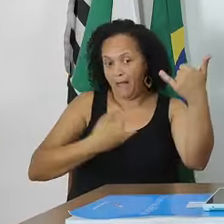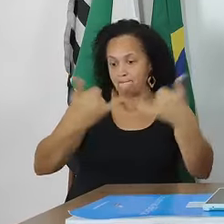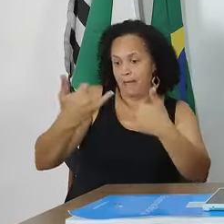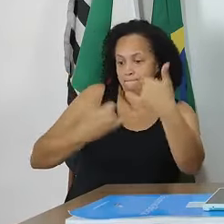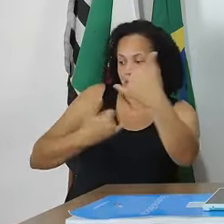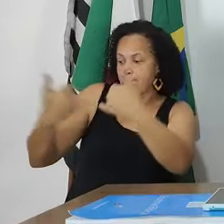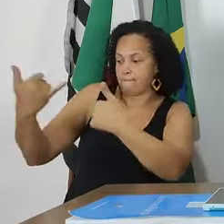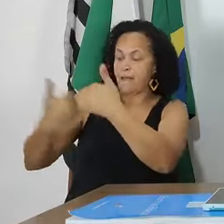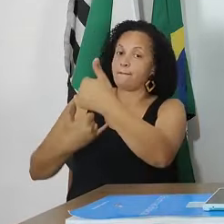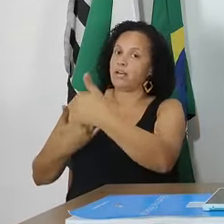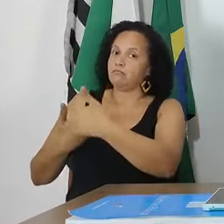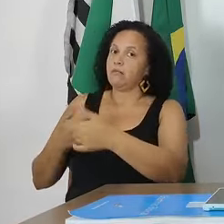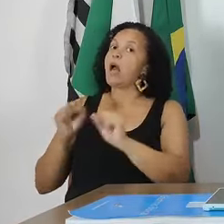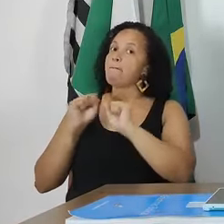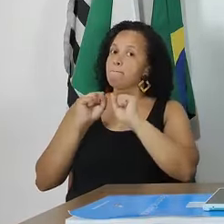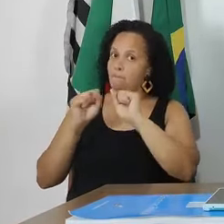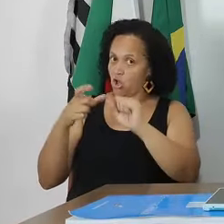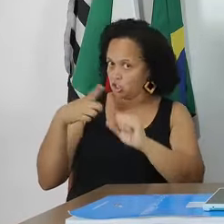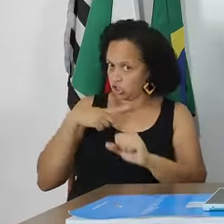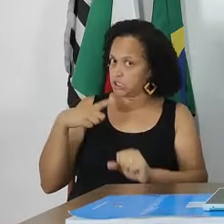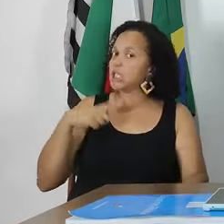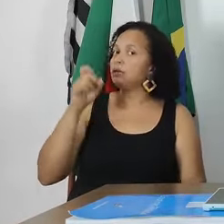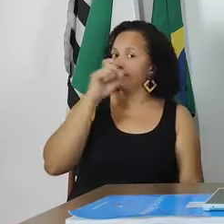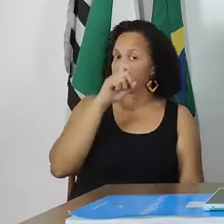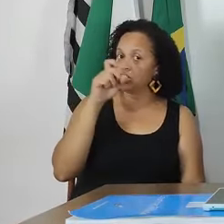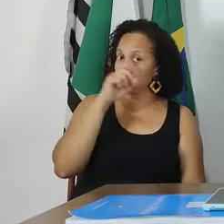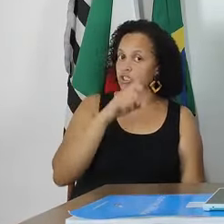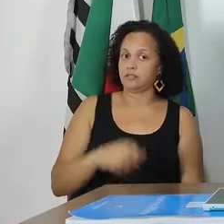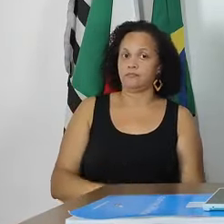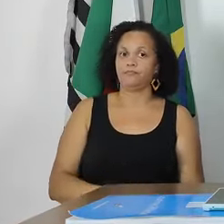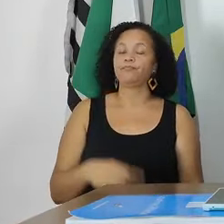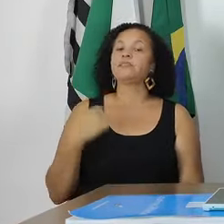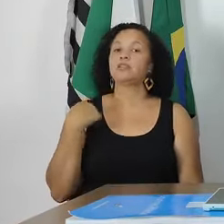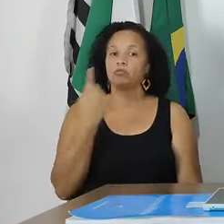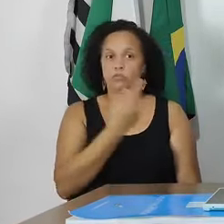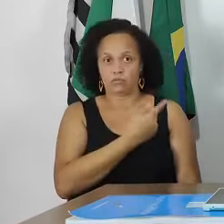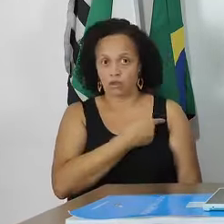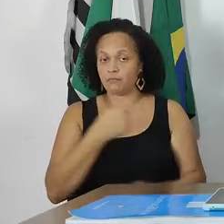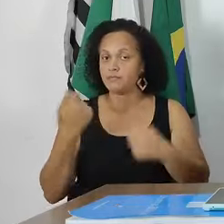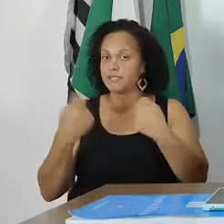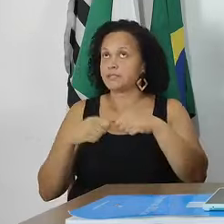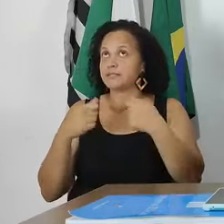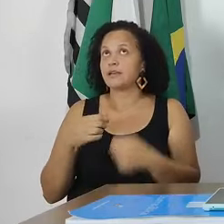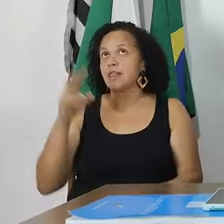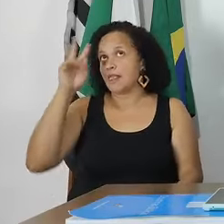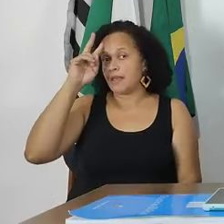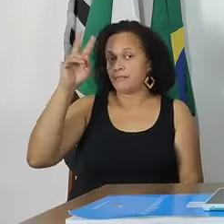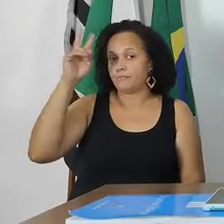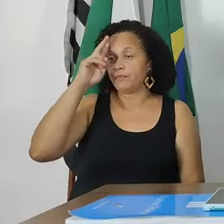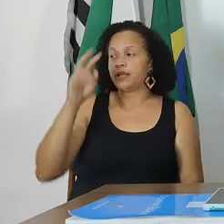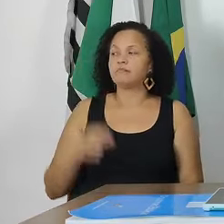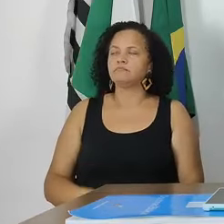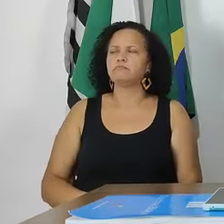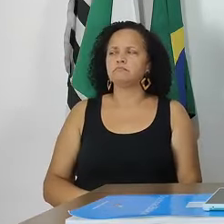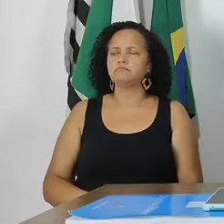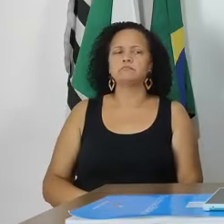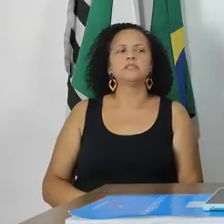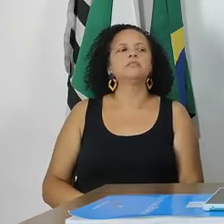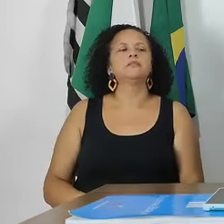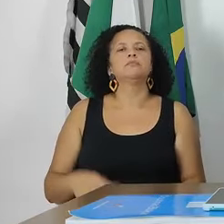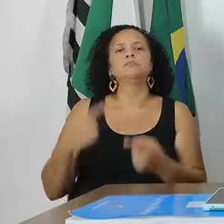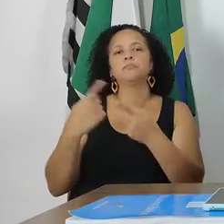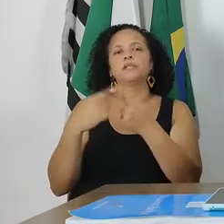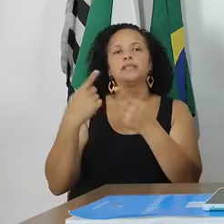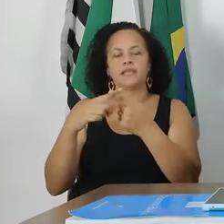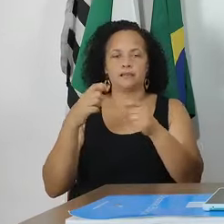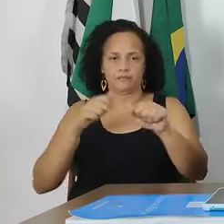Então, lá em Atos 20 e 29, Paulo adverte. Vamos lá ver. Atos. Que Paulo